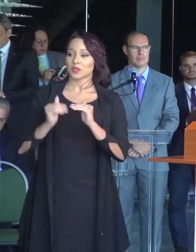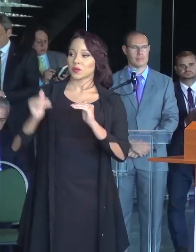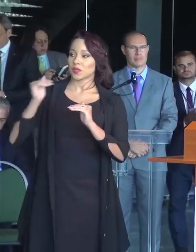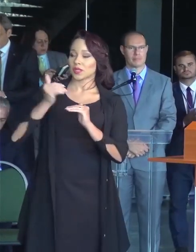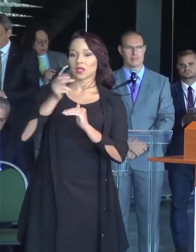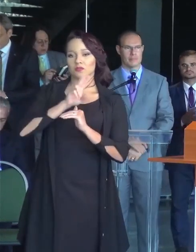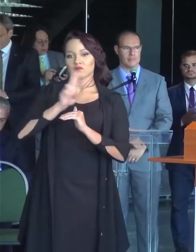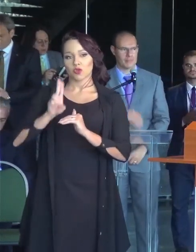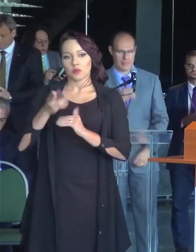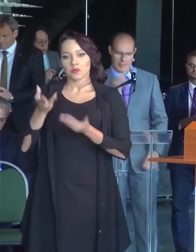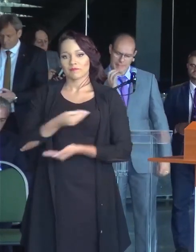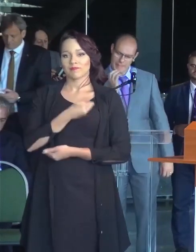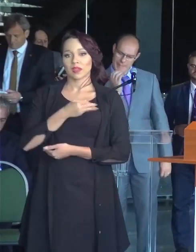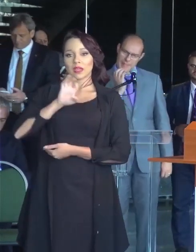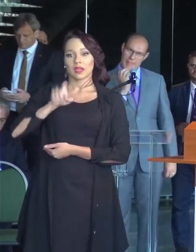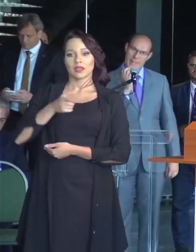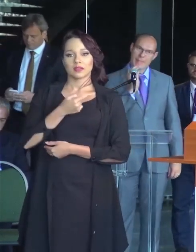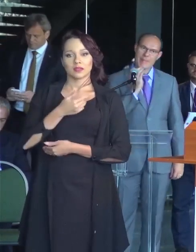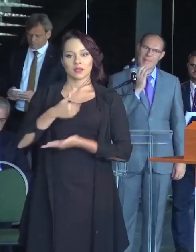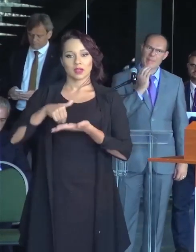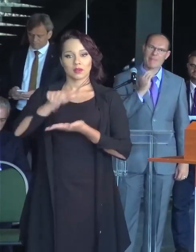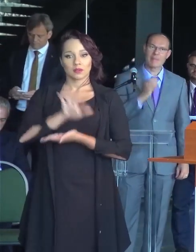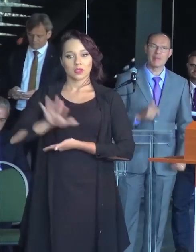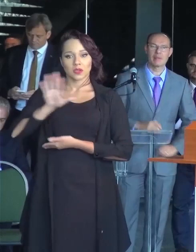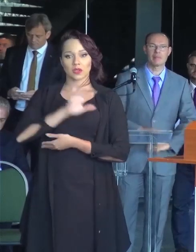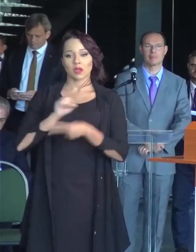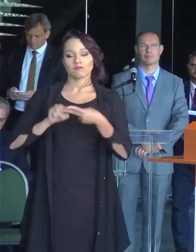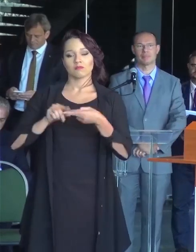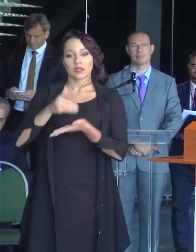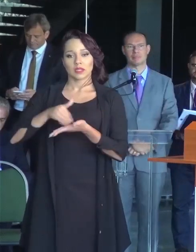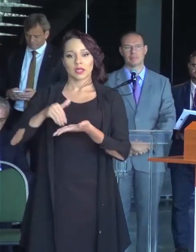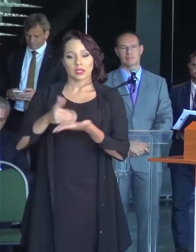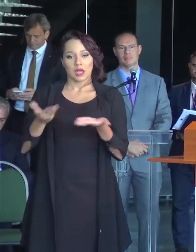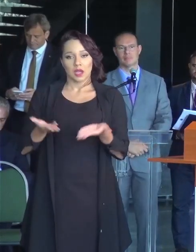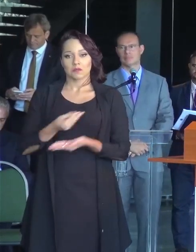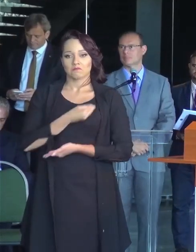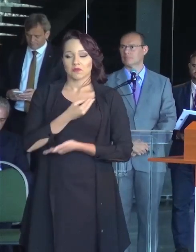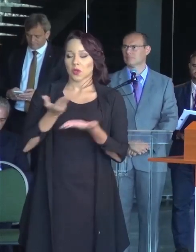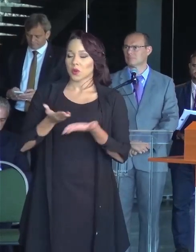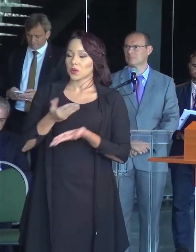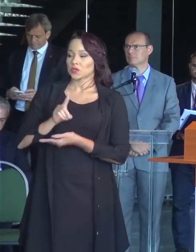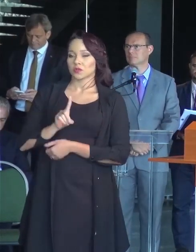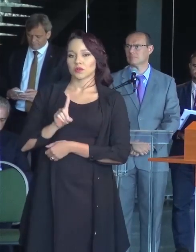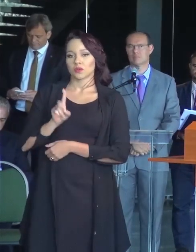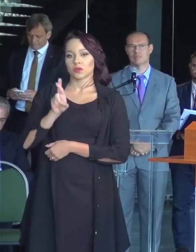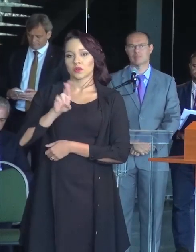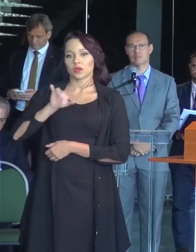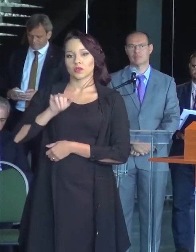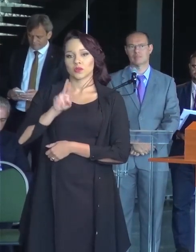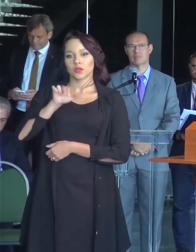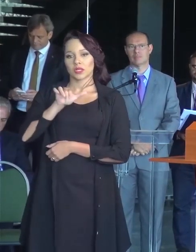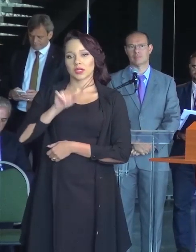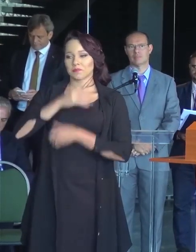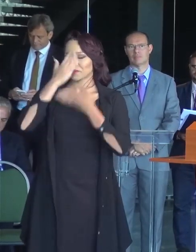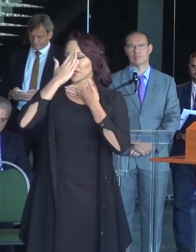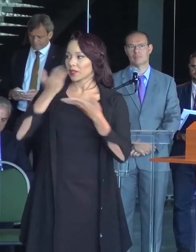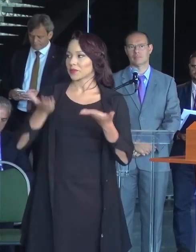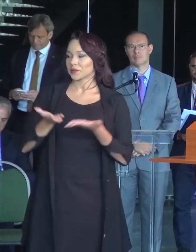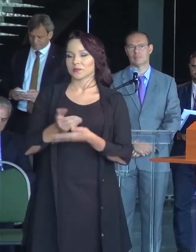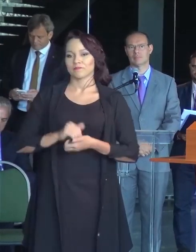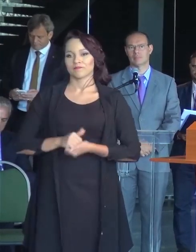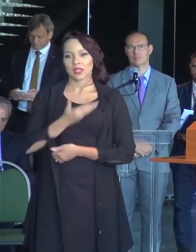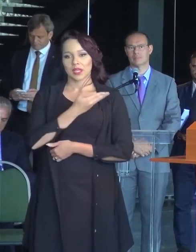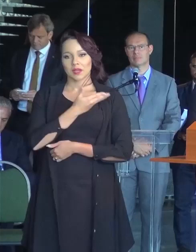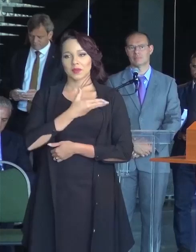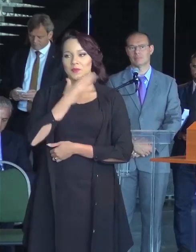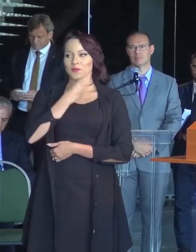autoridades aqui presentes, os ex-secretários nacionais, os secretários aqui do Ministério, doutora Juliana, muito obrigado pela presença, meus